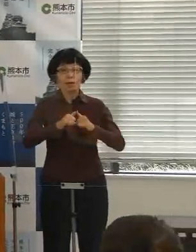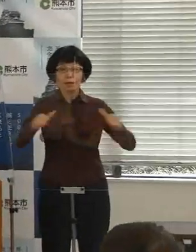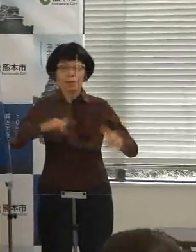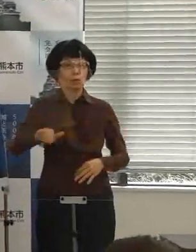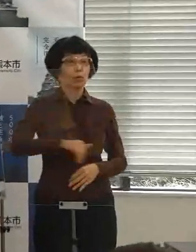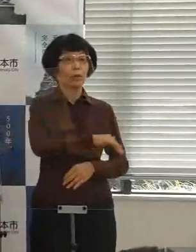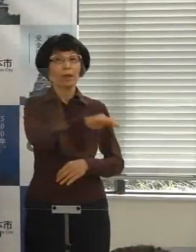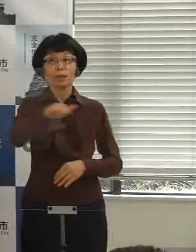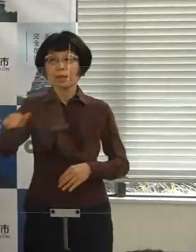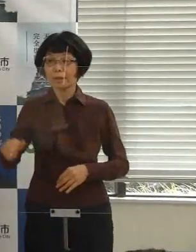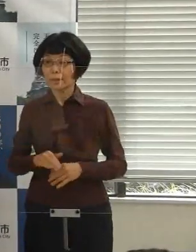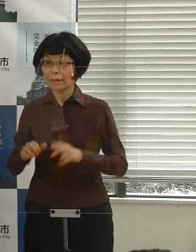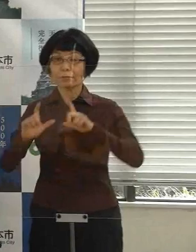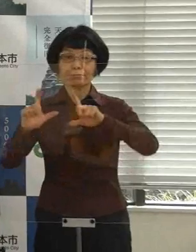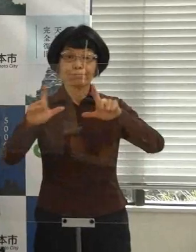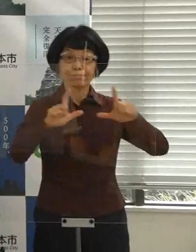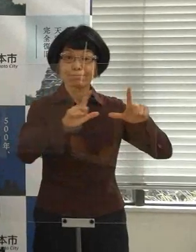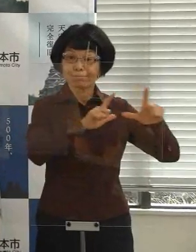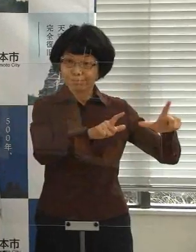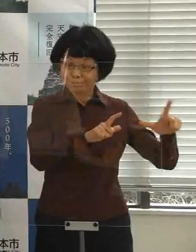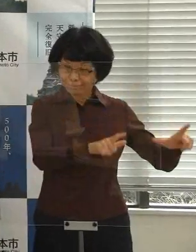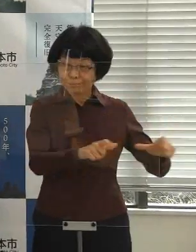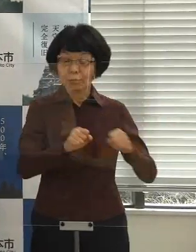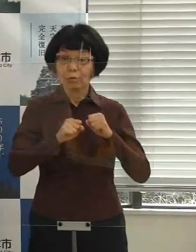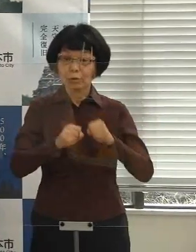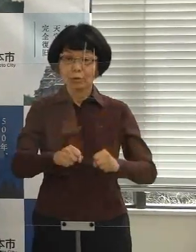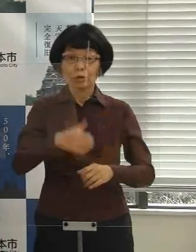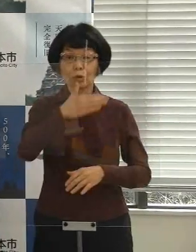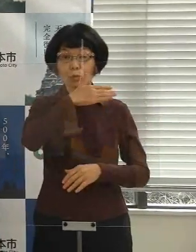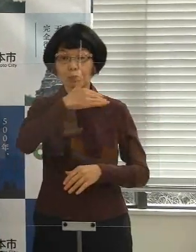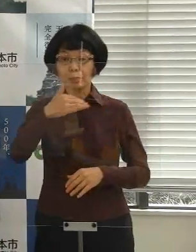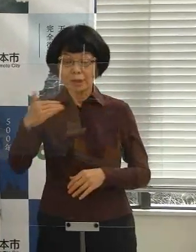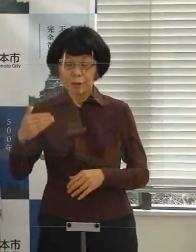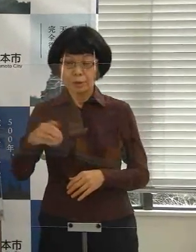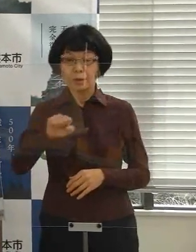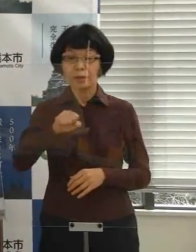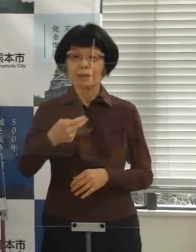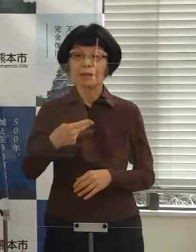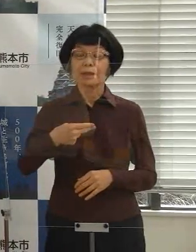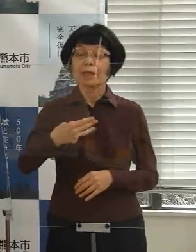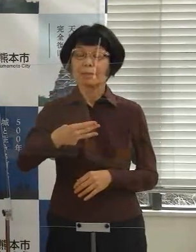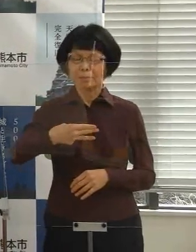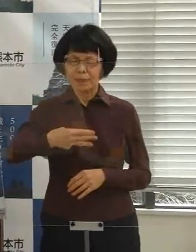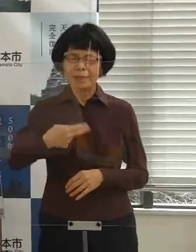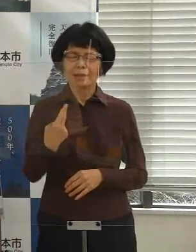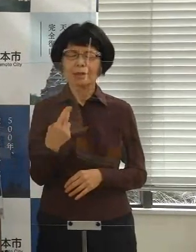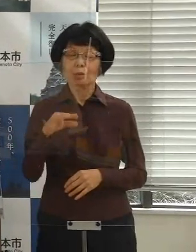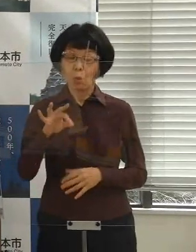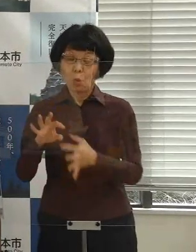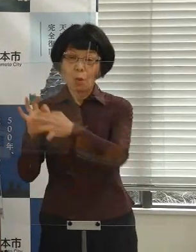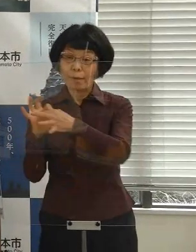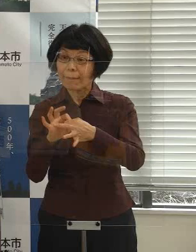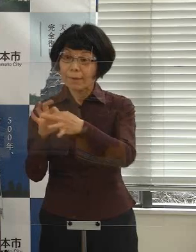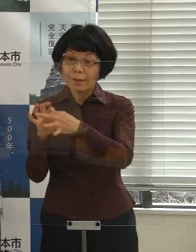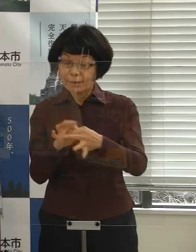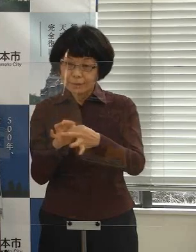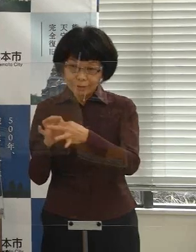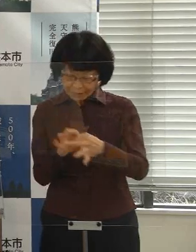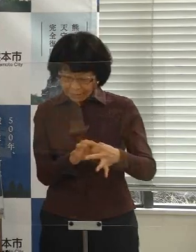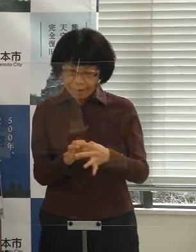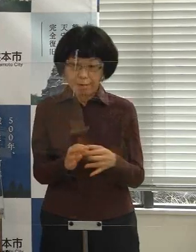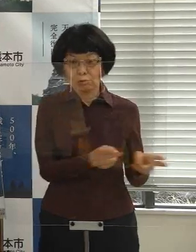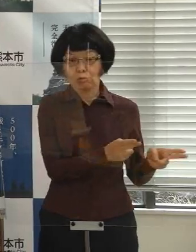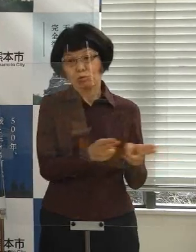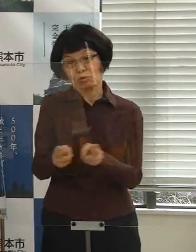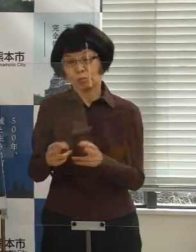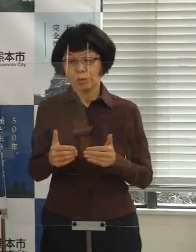始する予定でありまして水サミットとも連携をしながら開催に向けて引き続き準備を進めてまいりたいと考